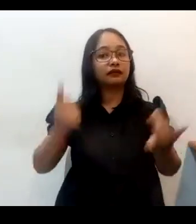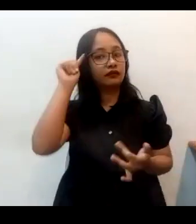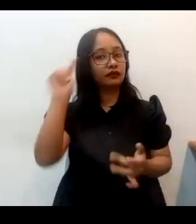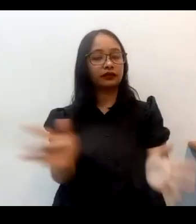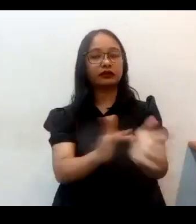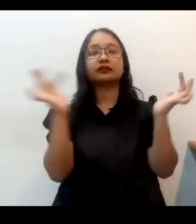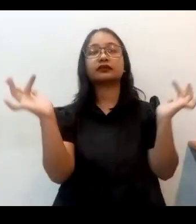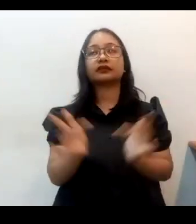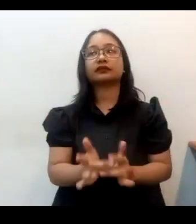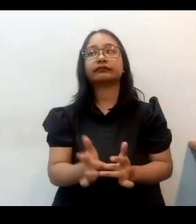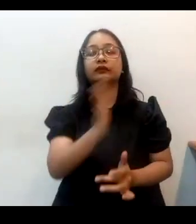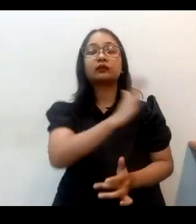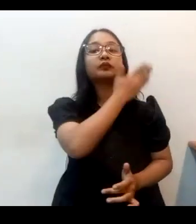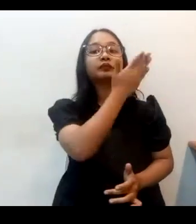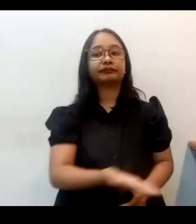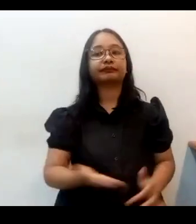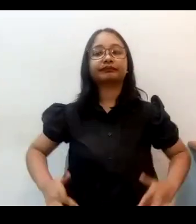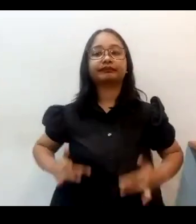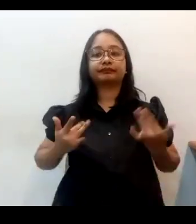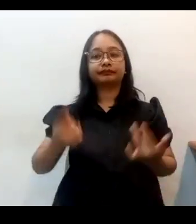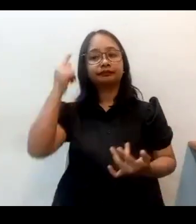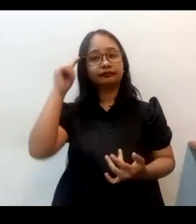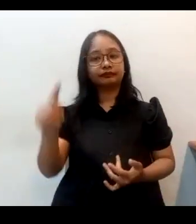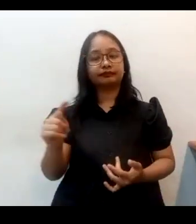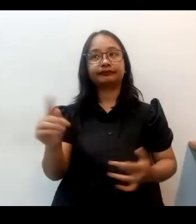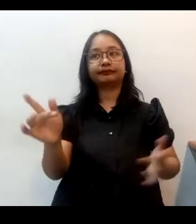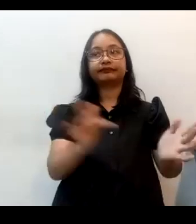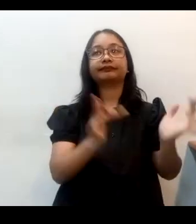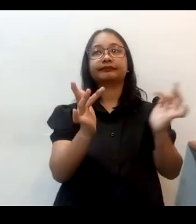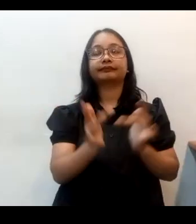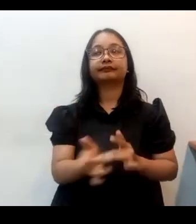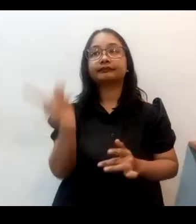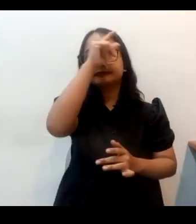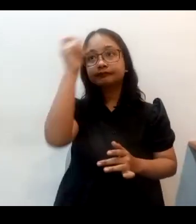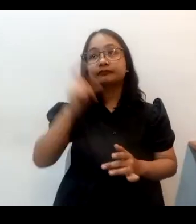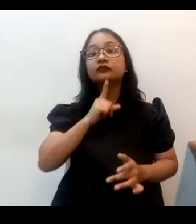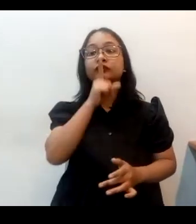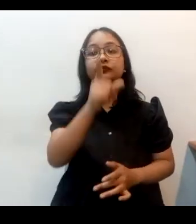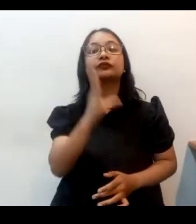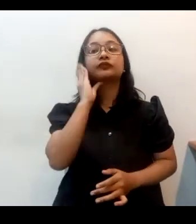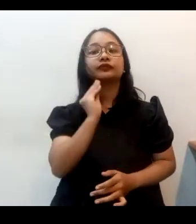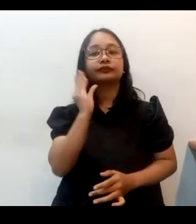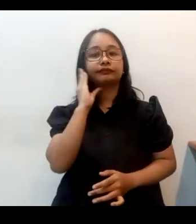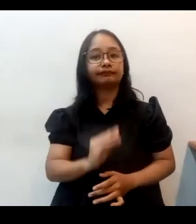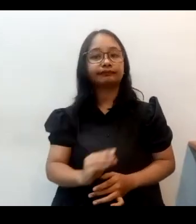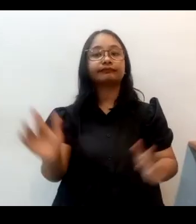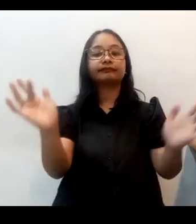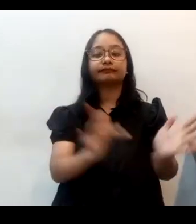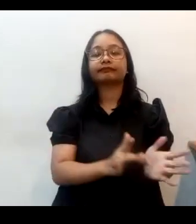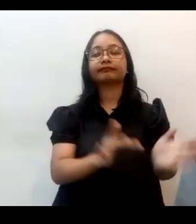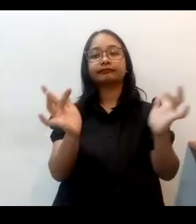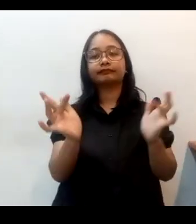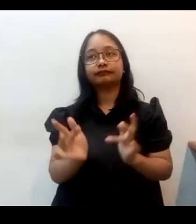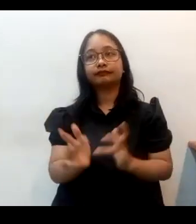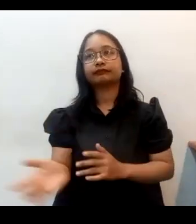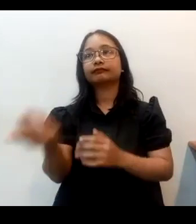At siya po'y talagang handang mamuhay para kay Jesus. because he really experienced Jesus saved him. Dahil talagang naranasan niya na